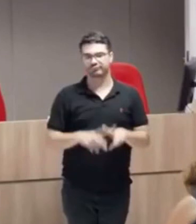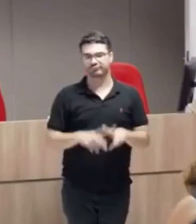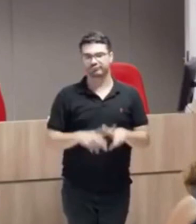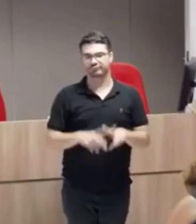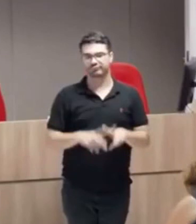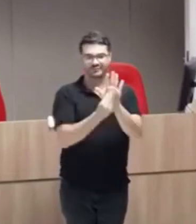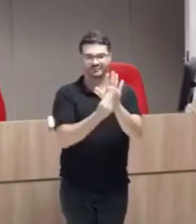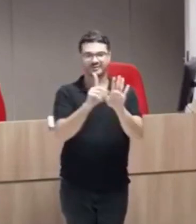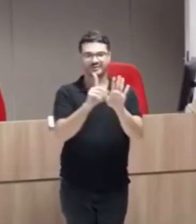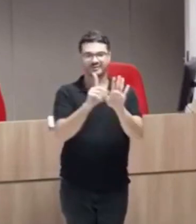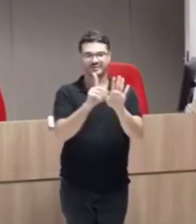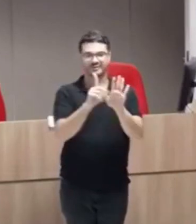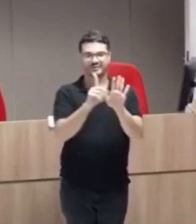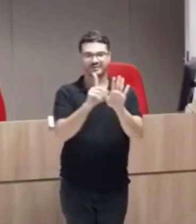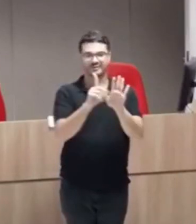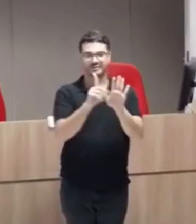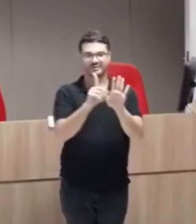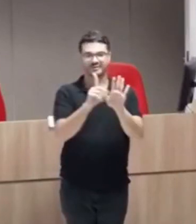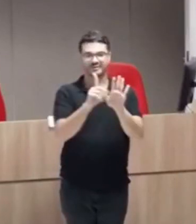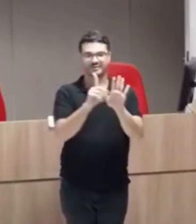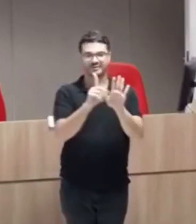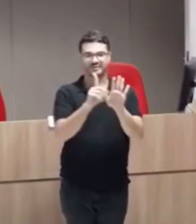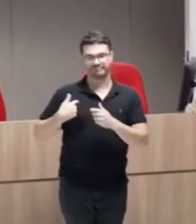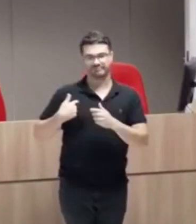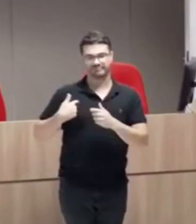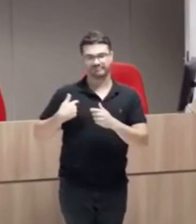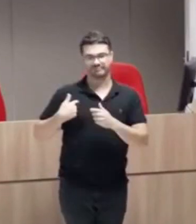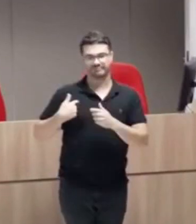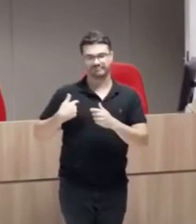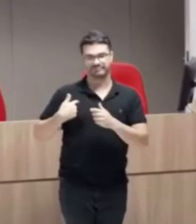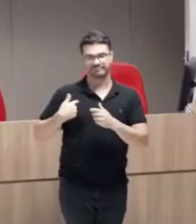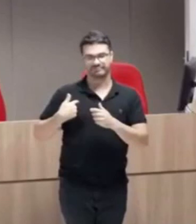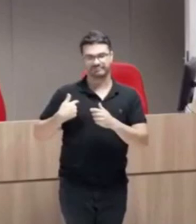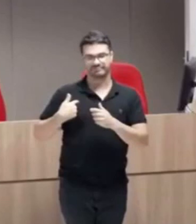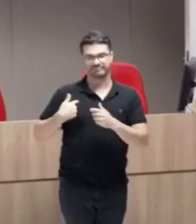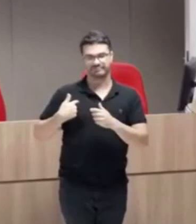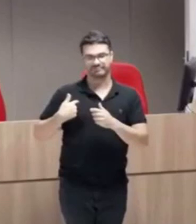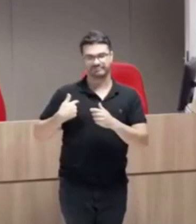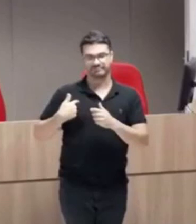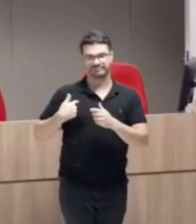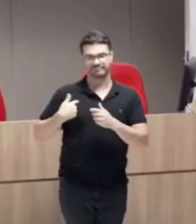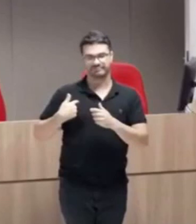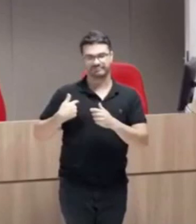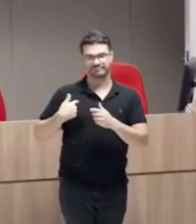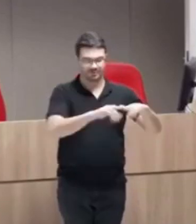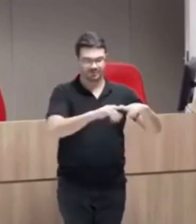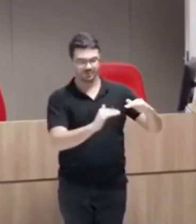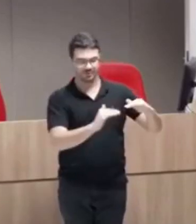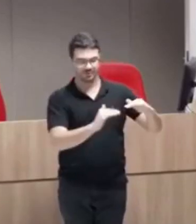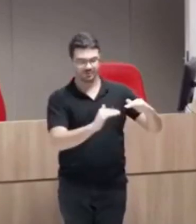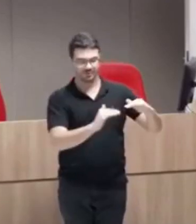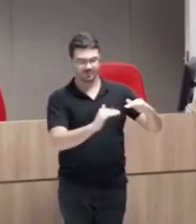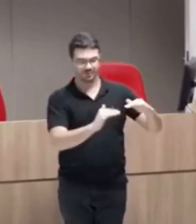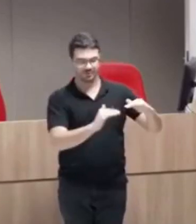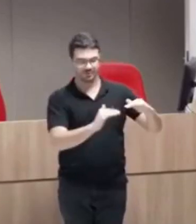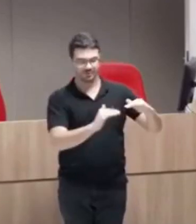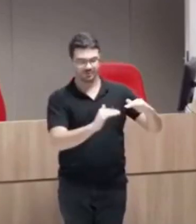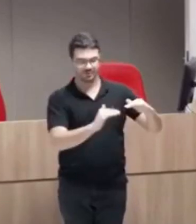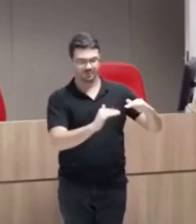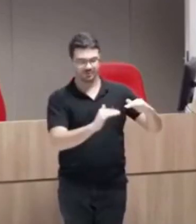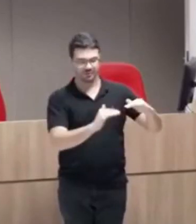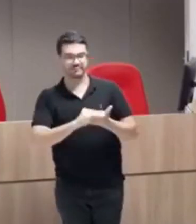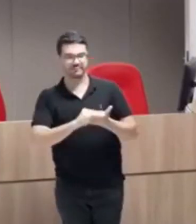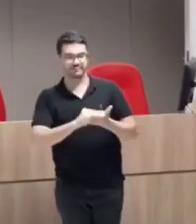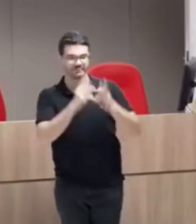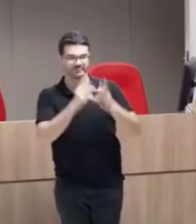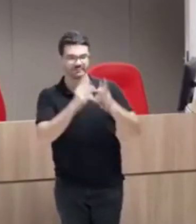o trabalho penoso, porque o trabalho com a reforma trabalhista, ele aumentou seu nível de penosidade e desrespeito,